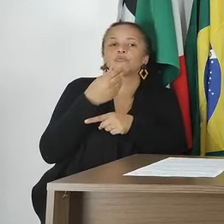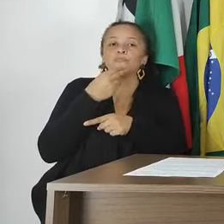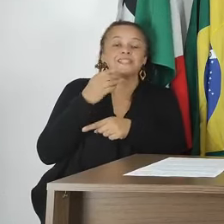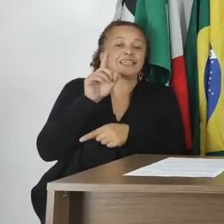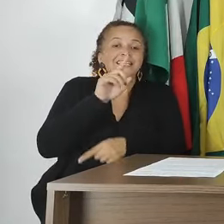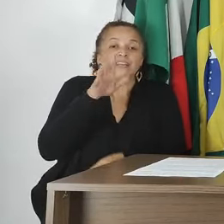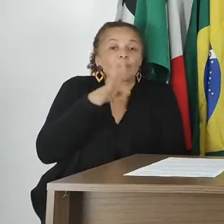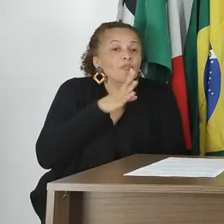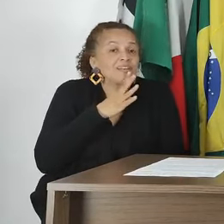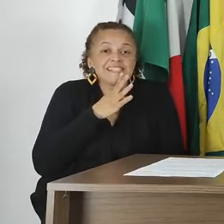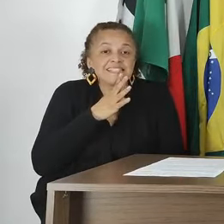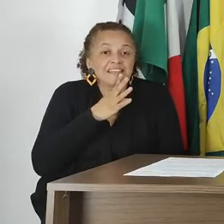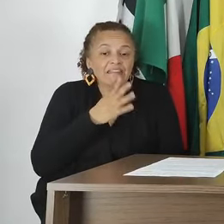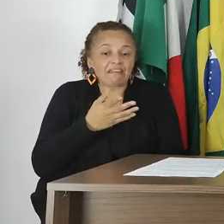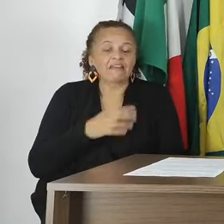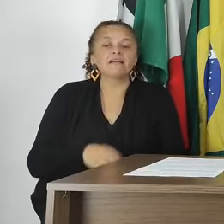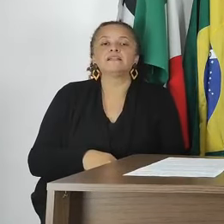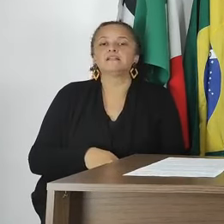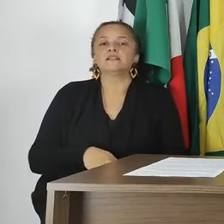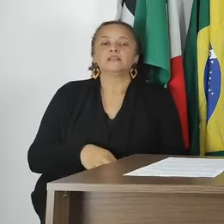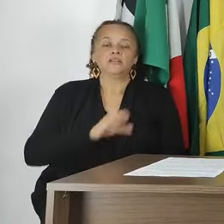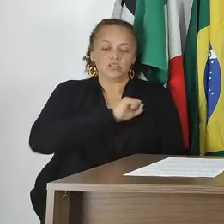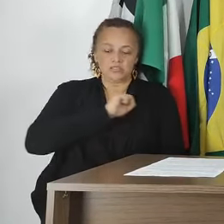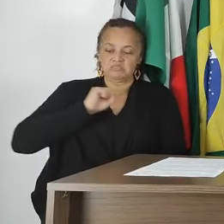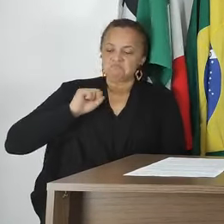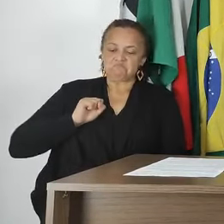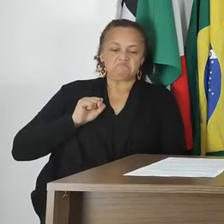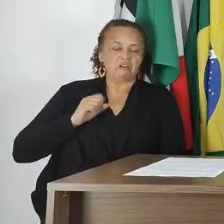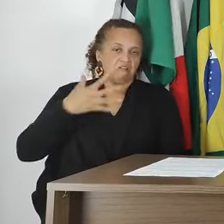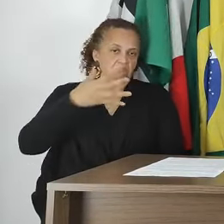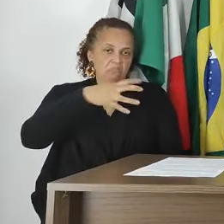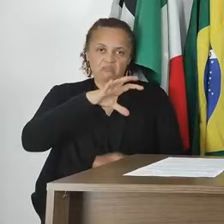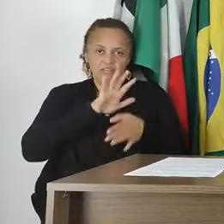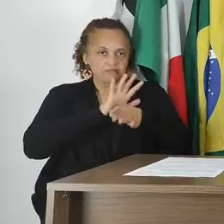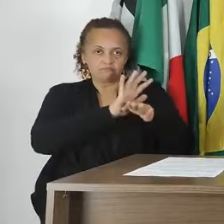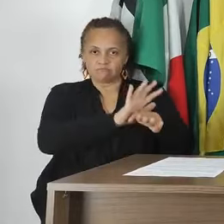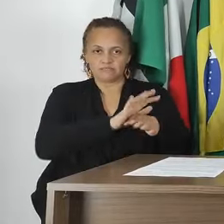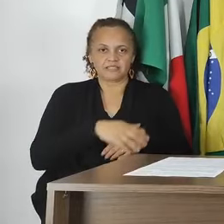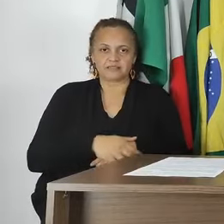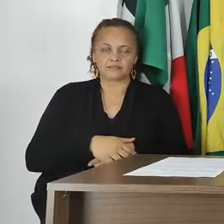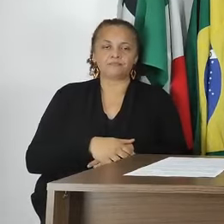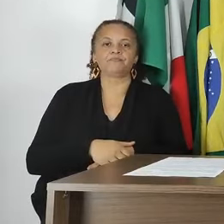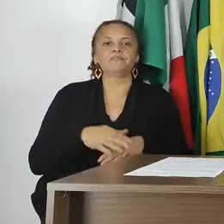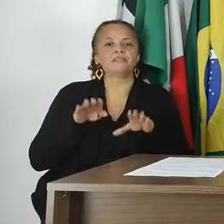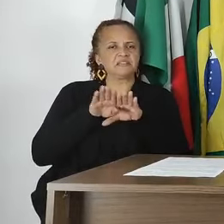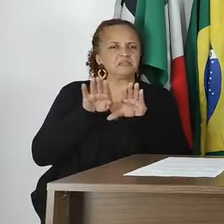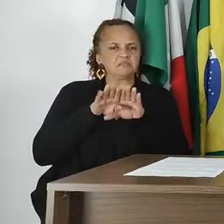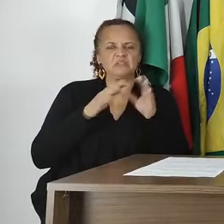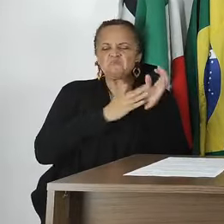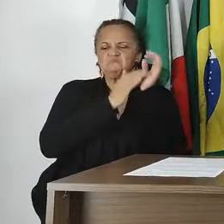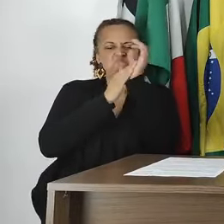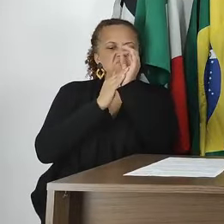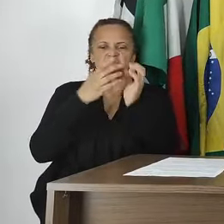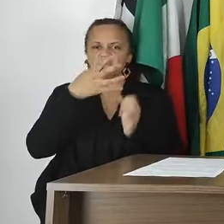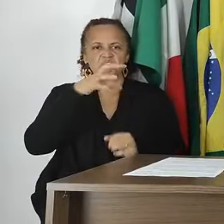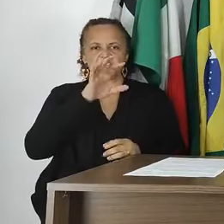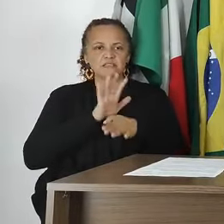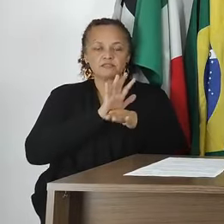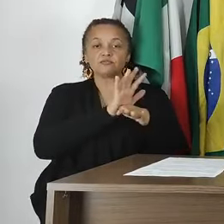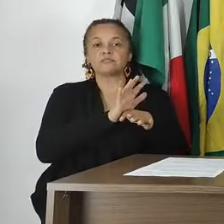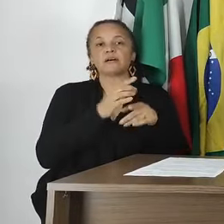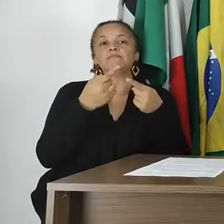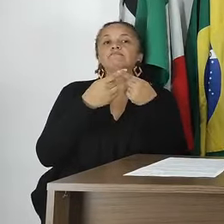desconhecido, com quem o sacerdote nem o levita se importaram. Ou seja, qual é a missão da